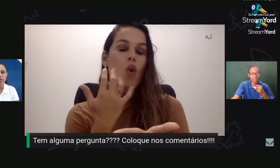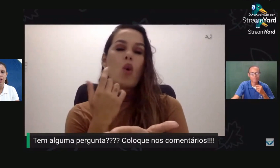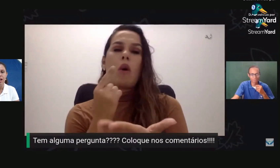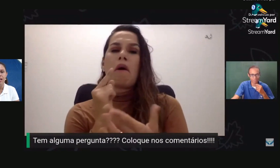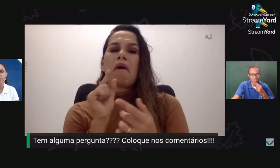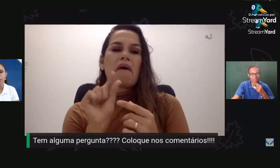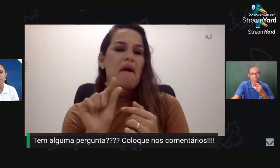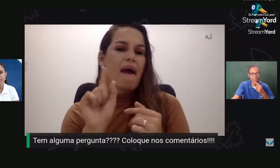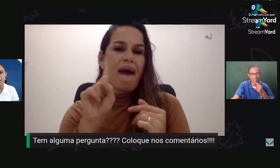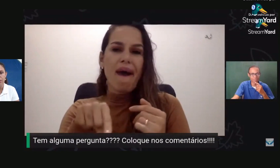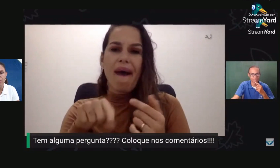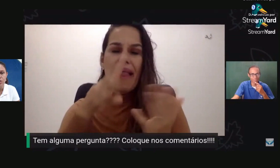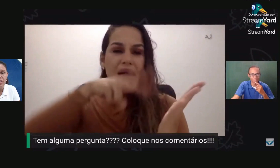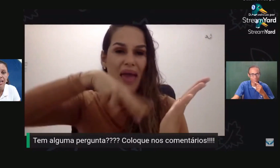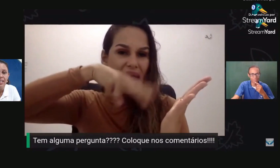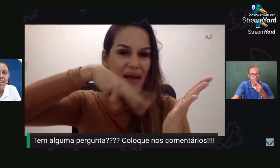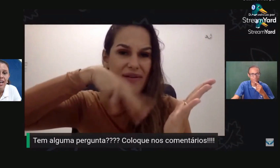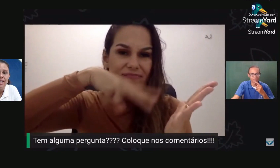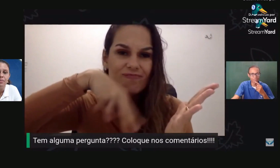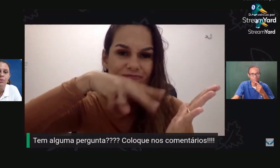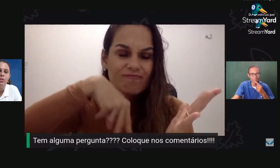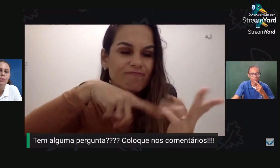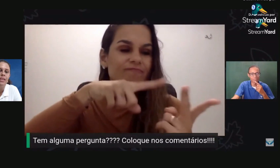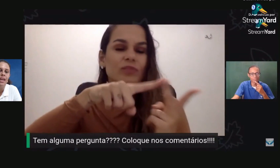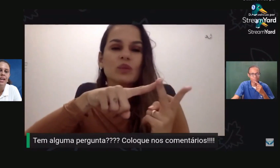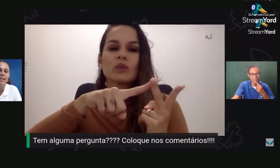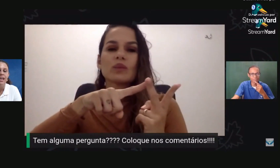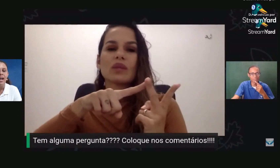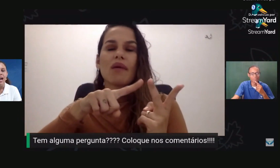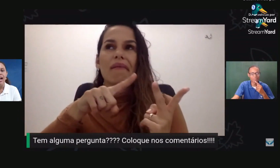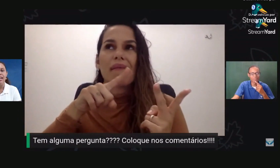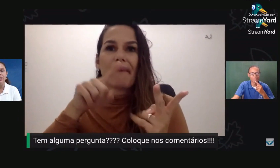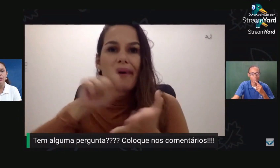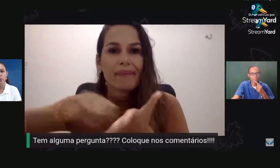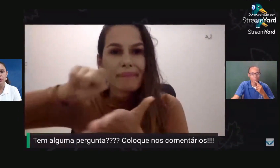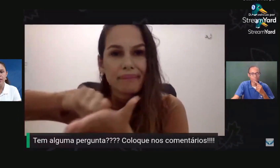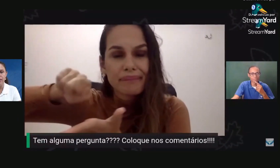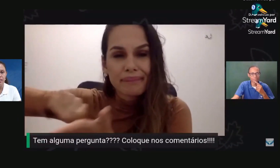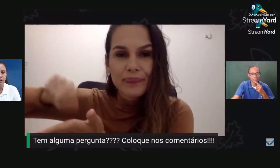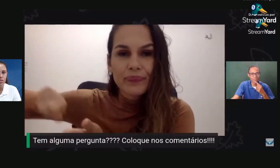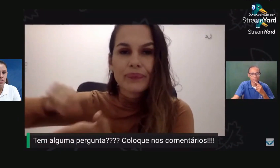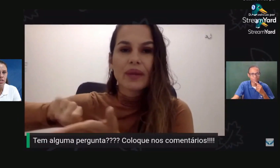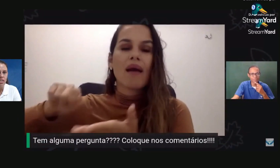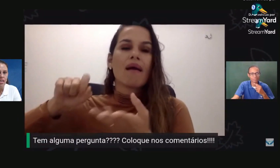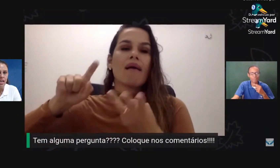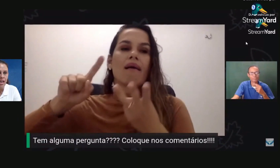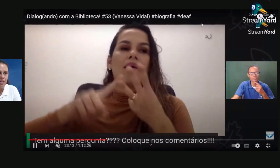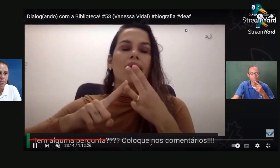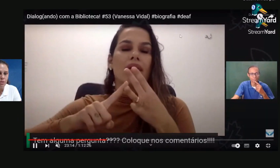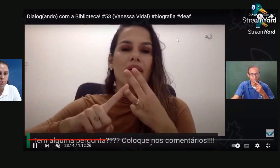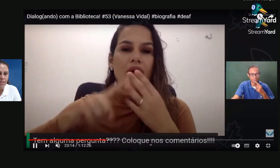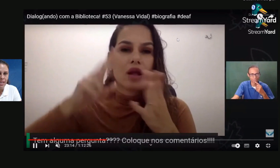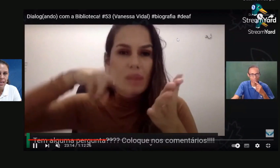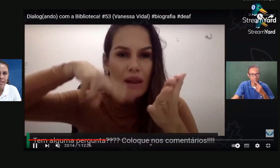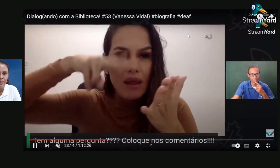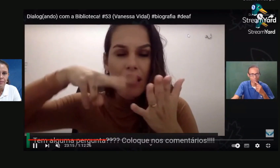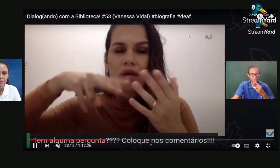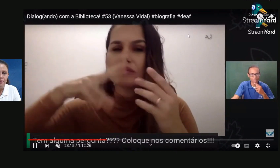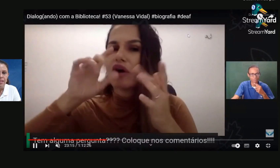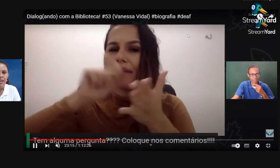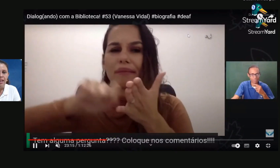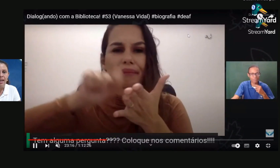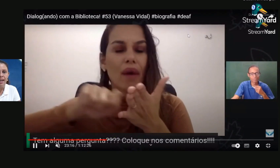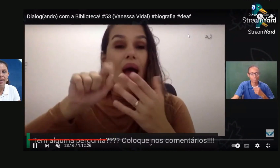sim, a informação que eu tinha ainda era muito pequena, a leitura que eu tinha era muito